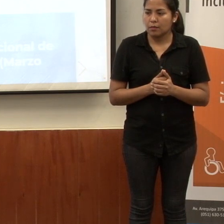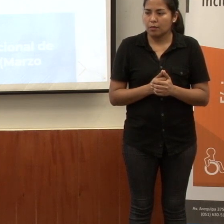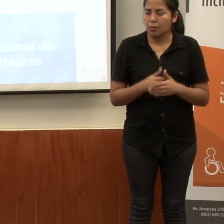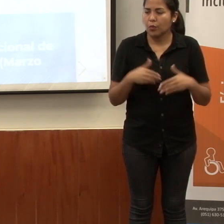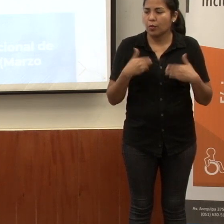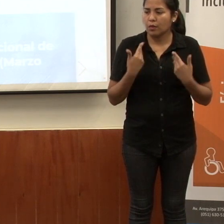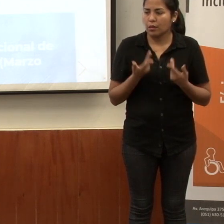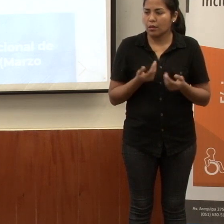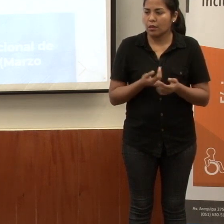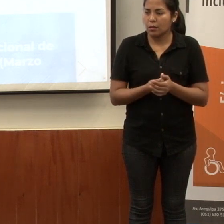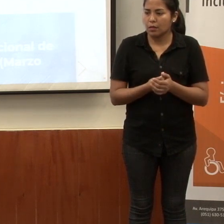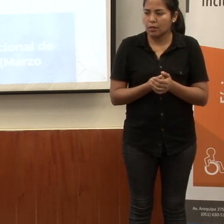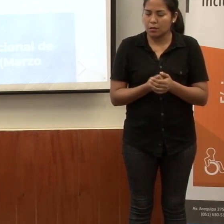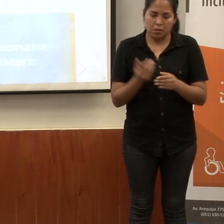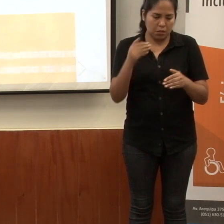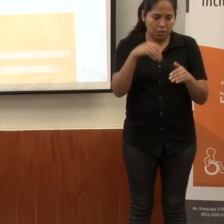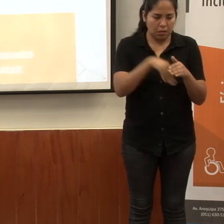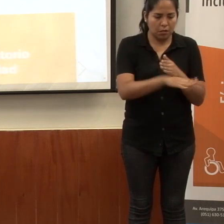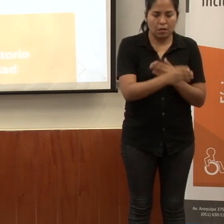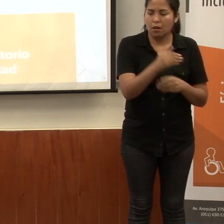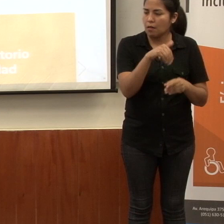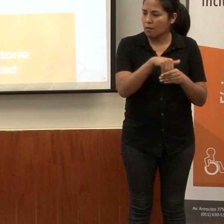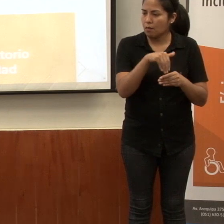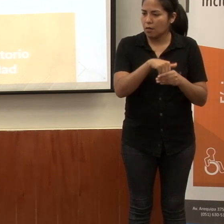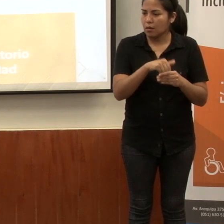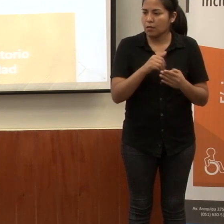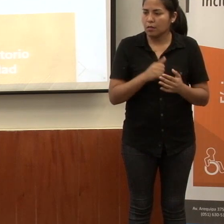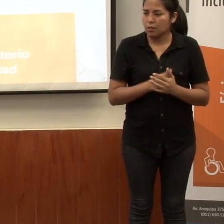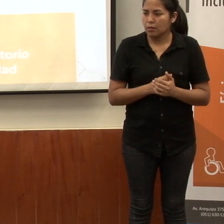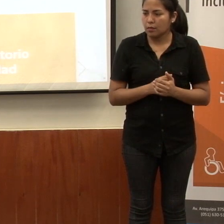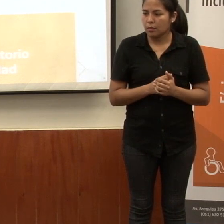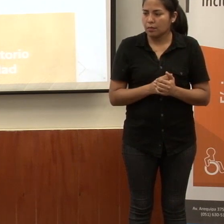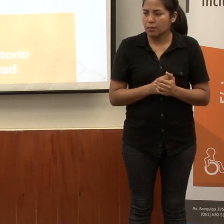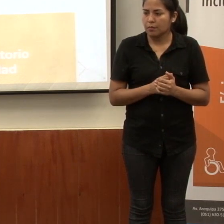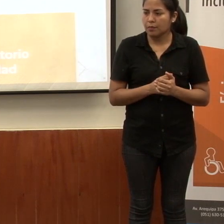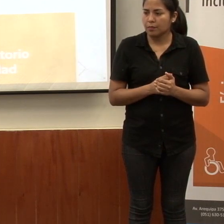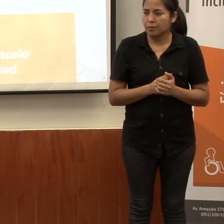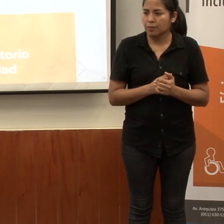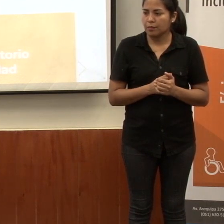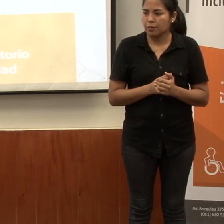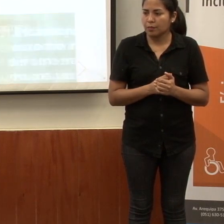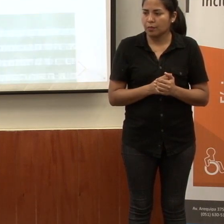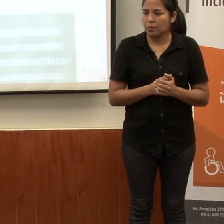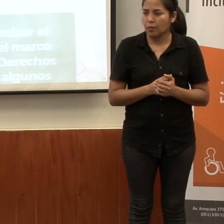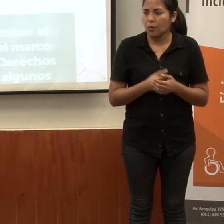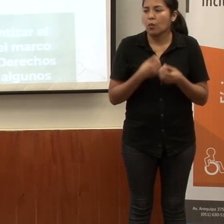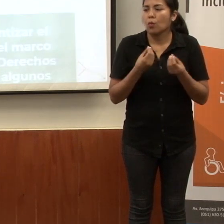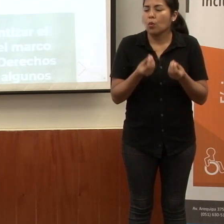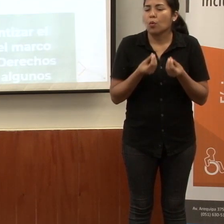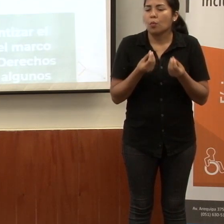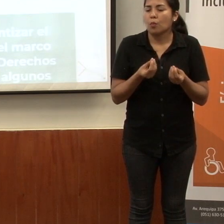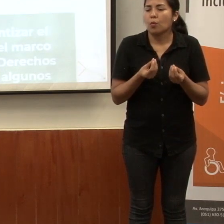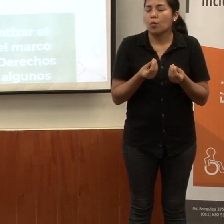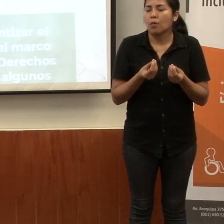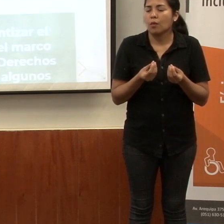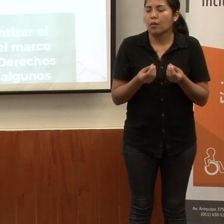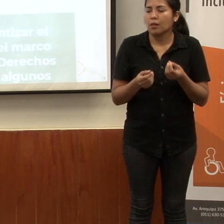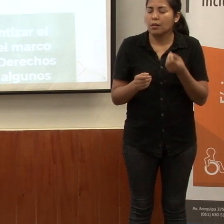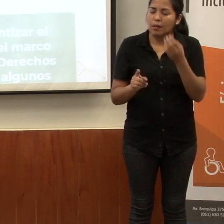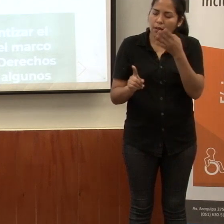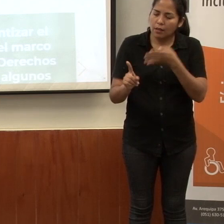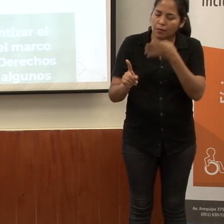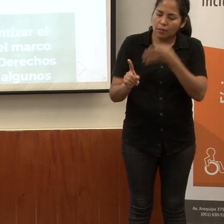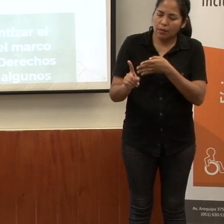poder llegar al banco. Y hay un tema allí que convendría trabajar con respecto a cómo poder hacer la calificación para que